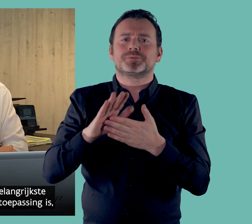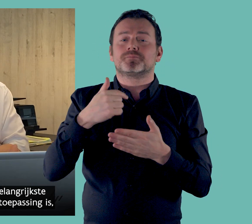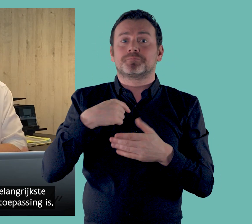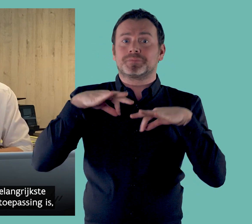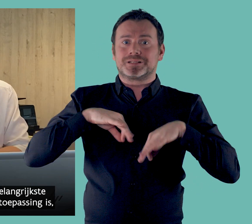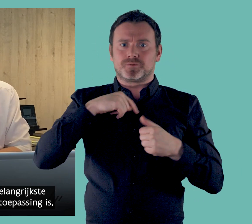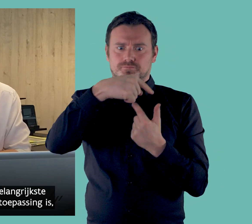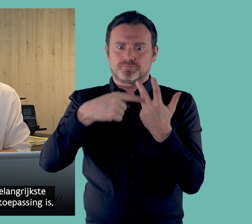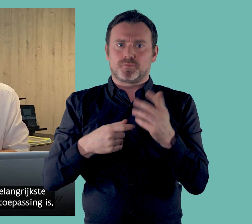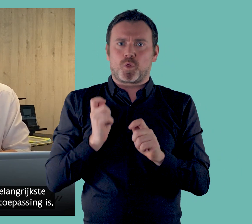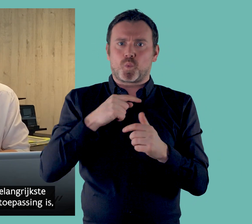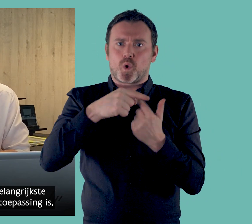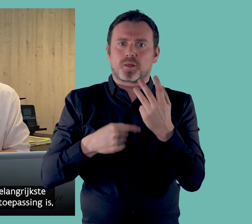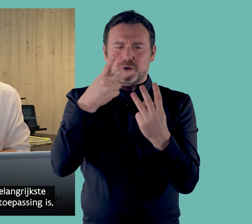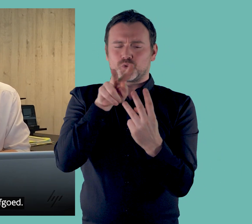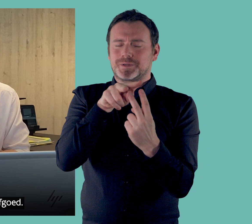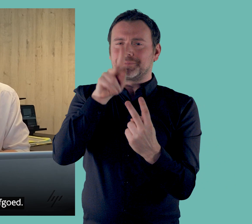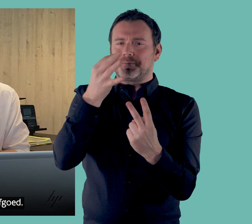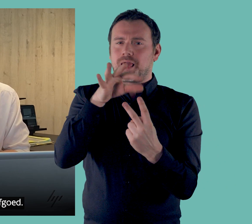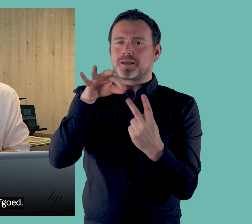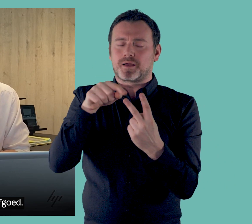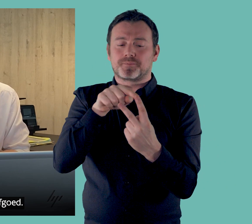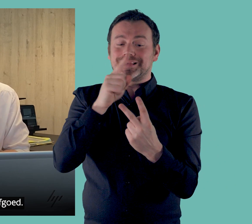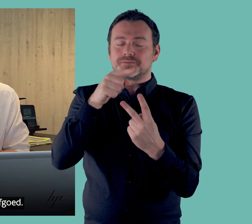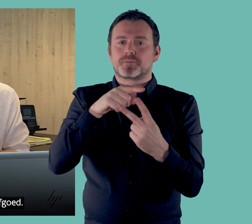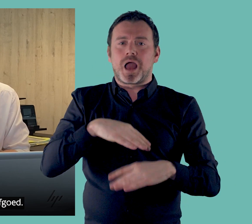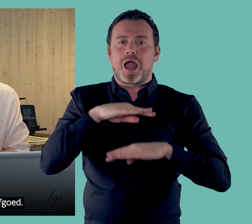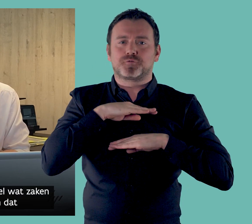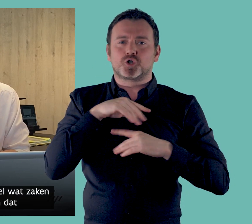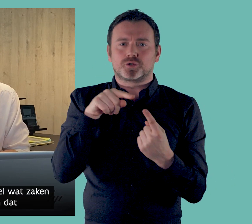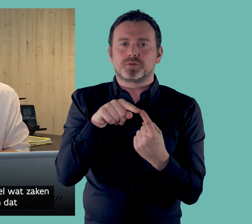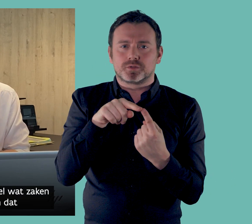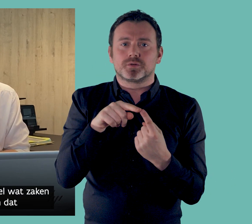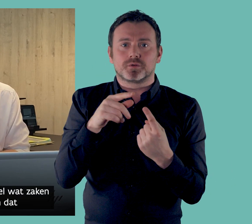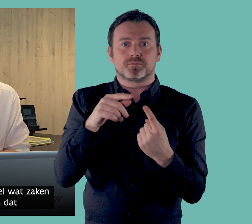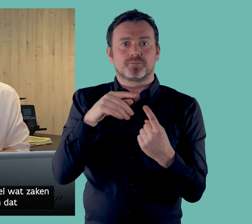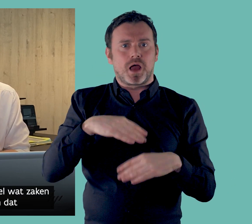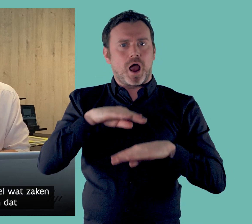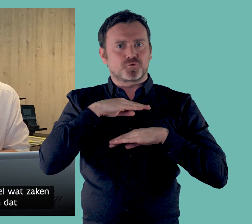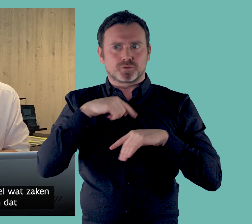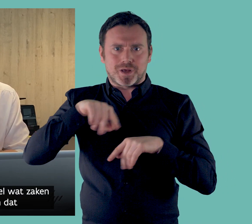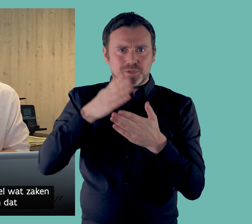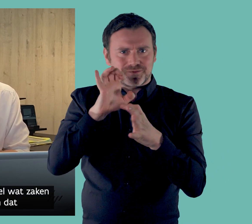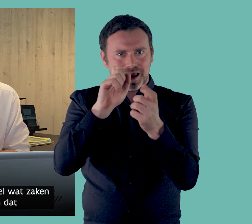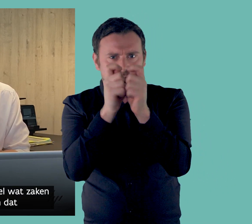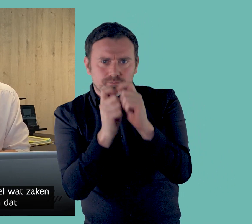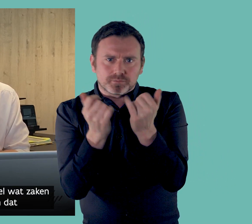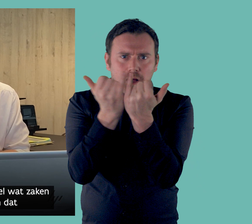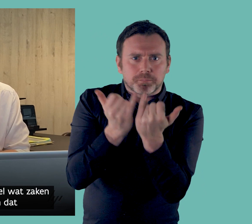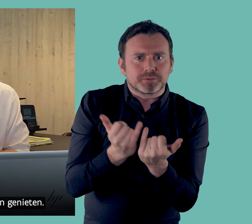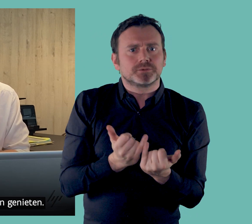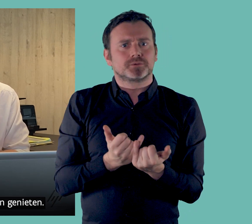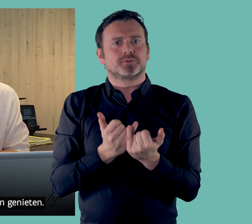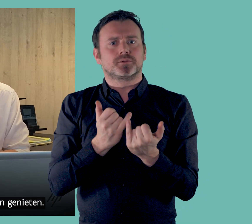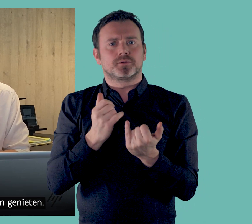bevoegdheden waar dat van toepassing is. Om te beginnen bij erfgoed. We hebben bij erfgoed al heel wat zaken gedaan om te zorgen